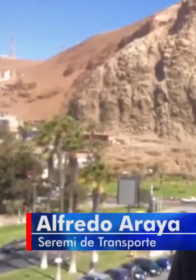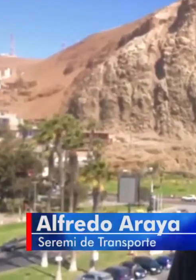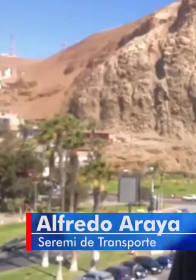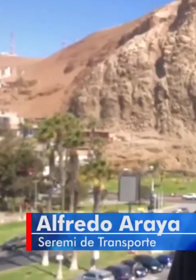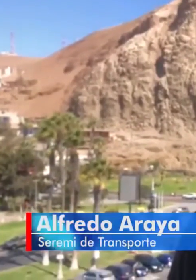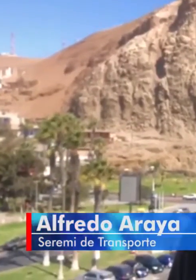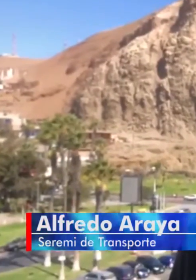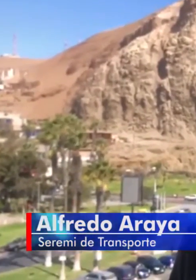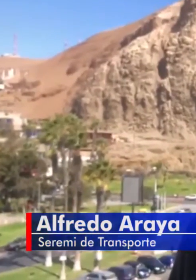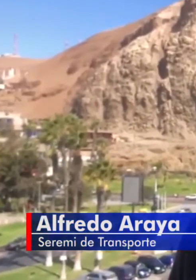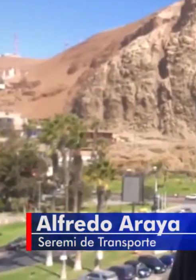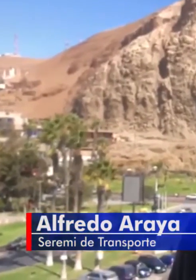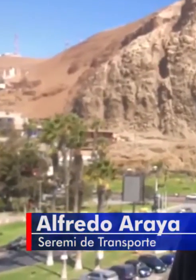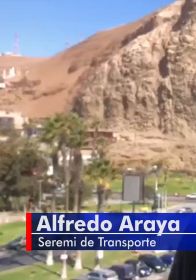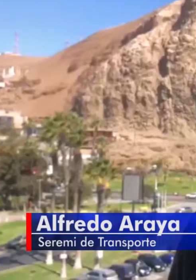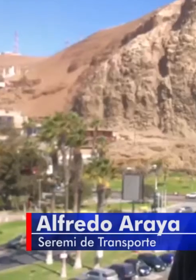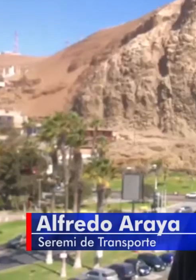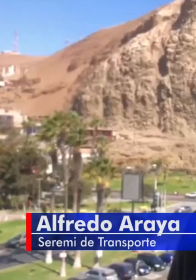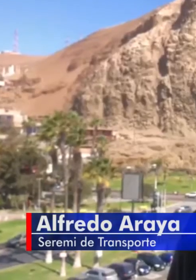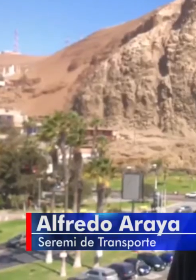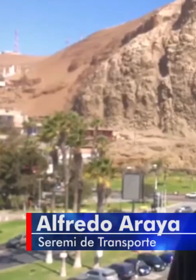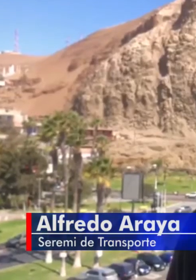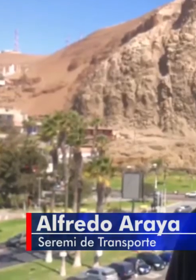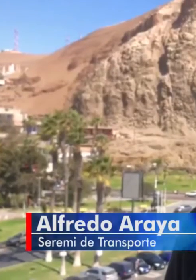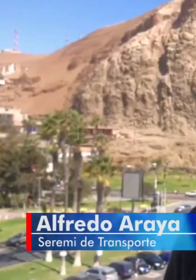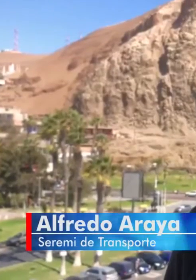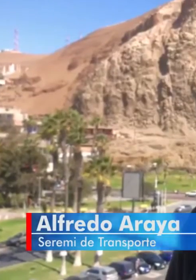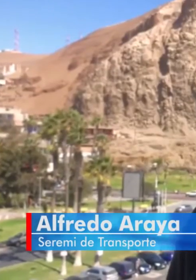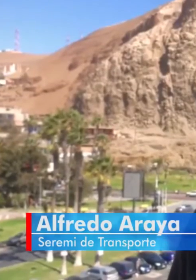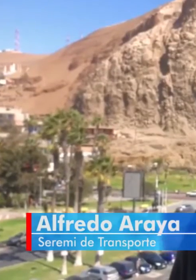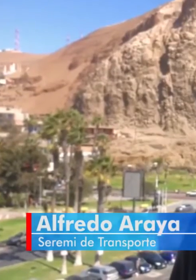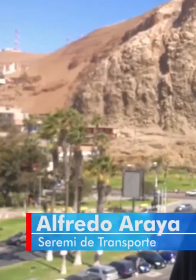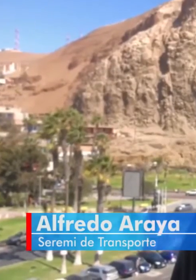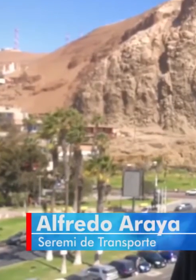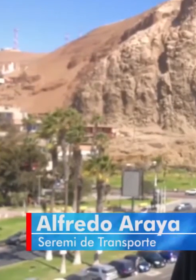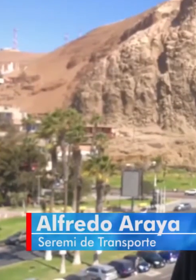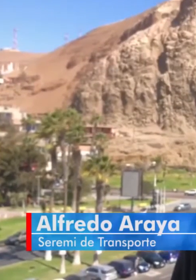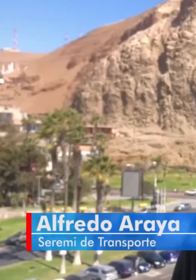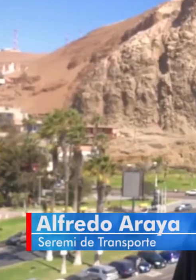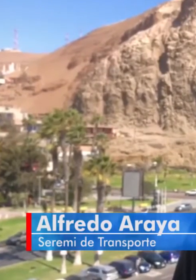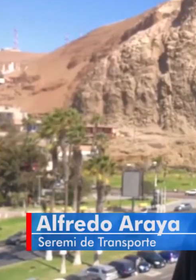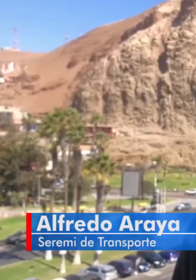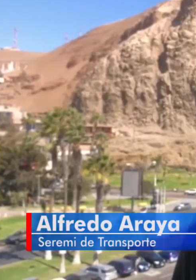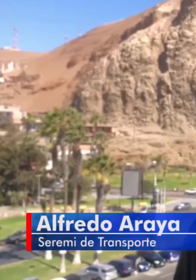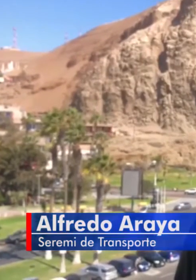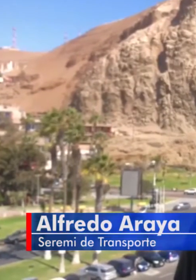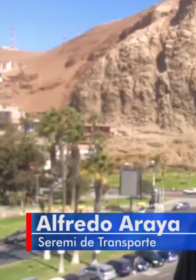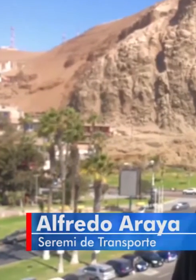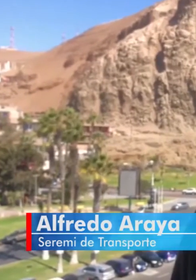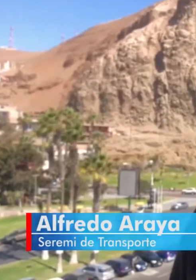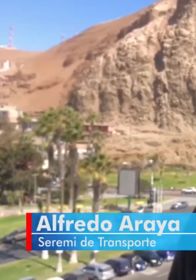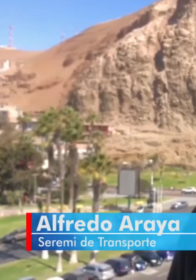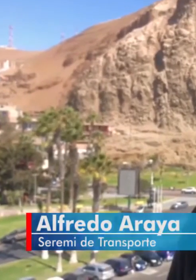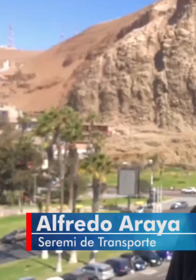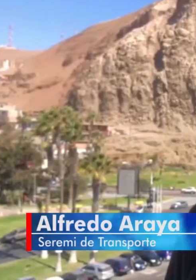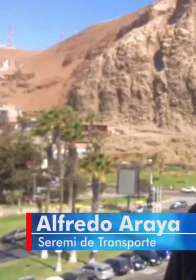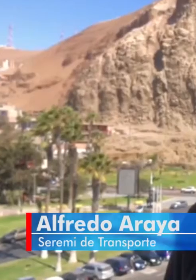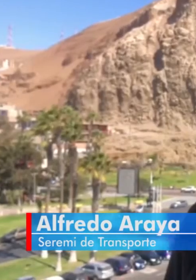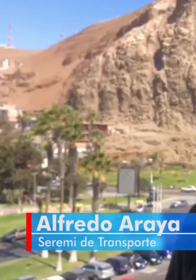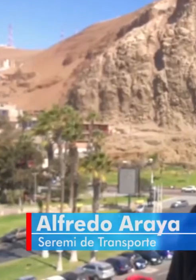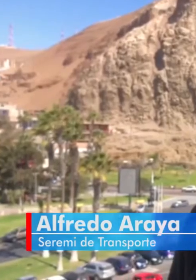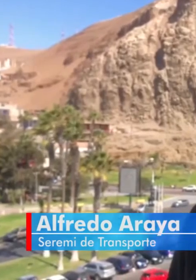recientemente en el marco de la restricción vehicular que tenemos en nuestra ciudad, hemos visto 2 aspectos fundamentales. Uno,